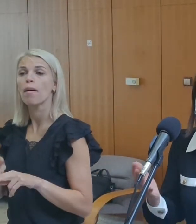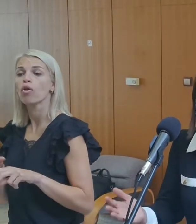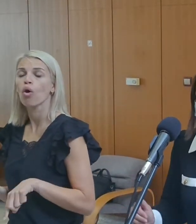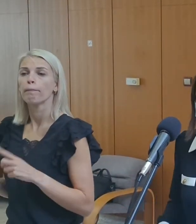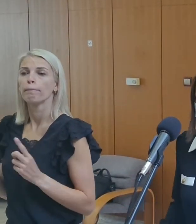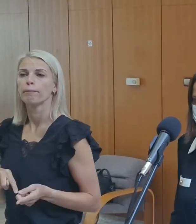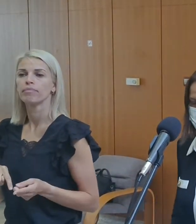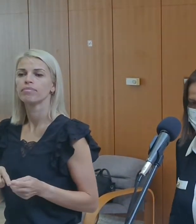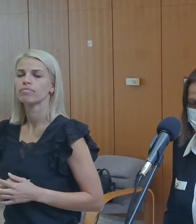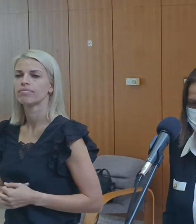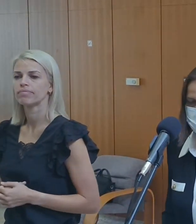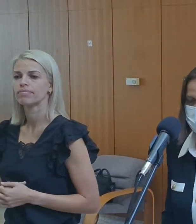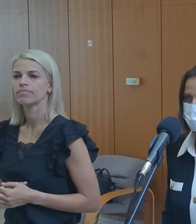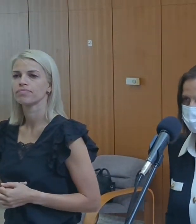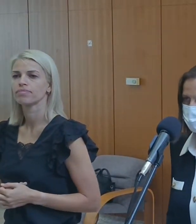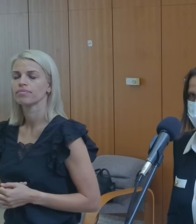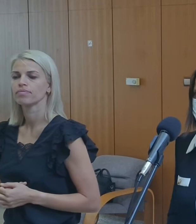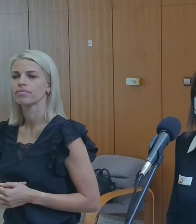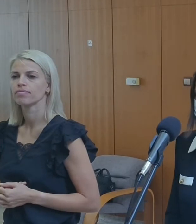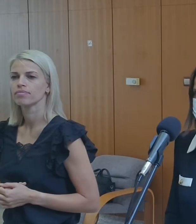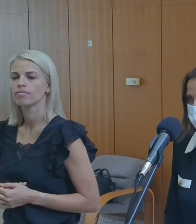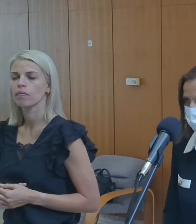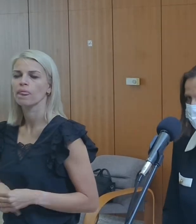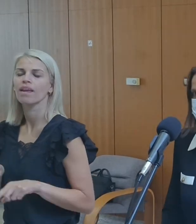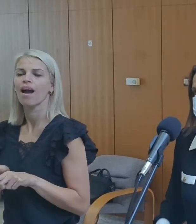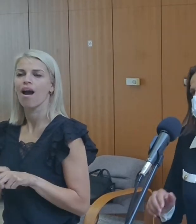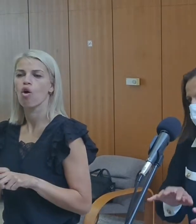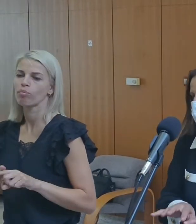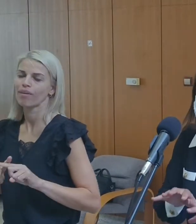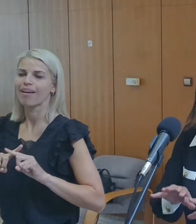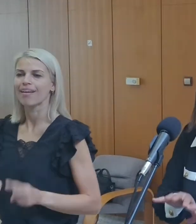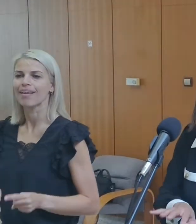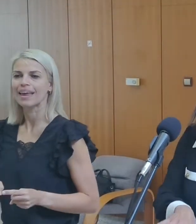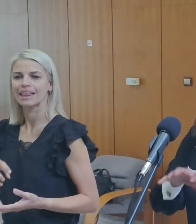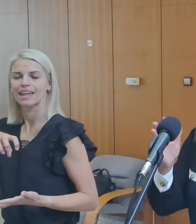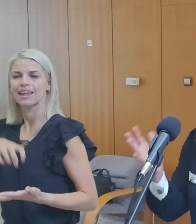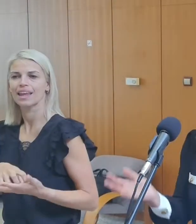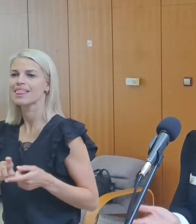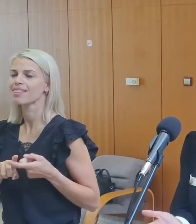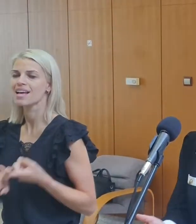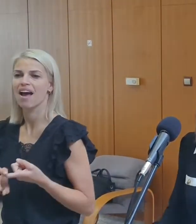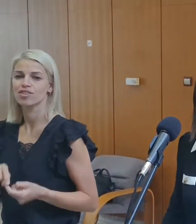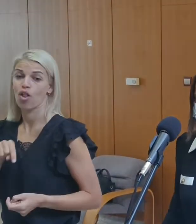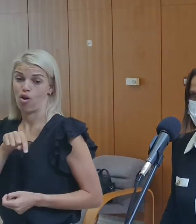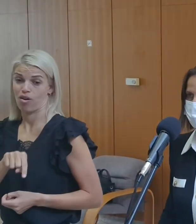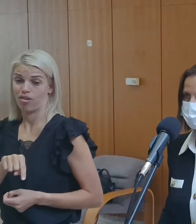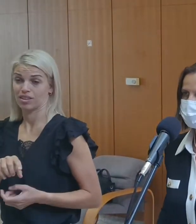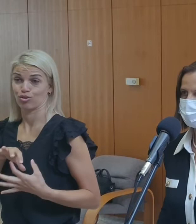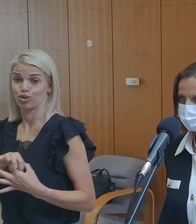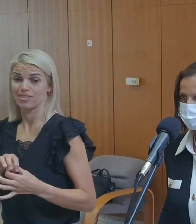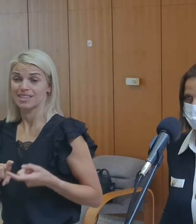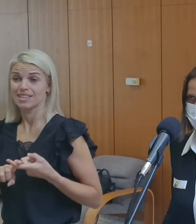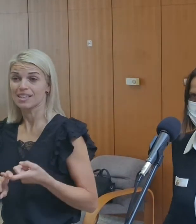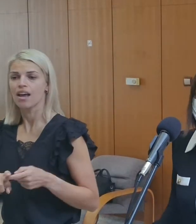pýta a aj to prídavné meno nezávislá. A tam je dobré, aby to bolo mimo ten celok